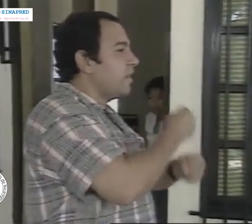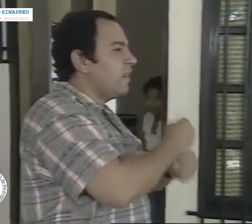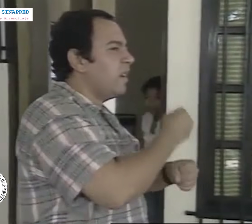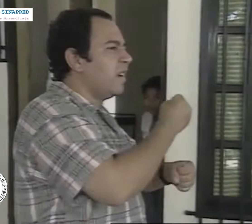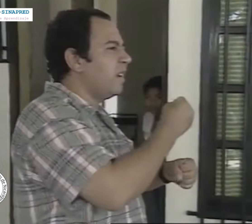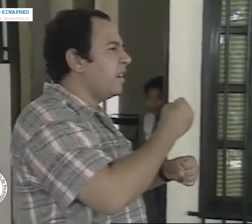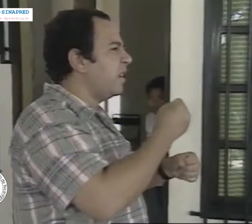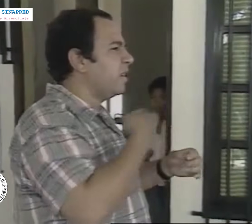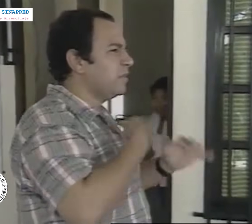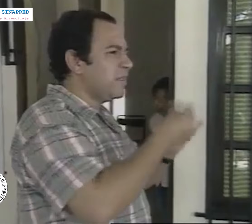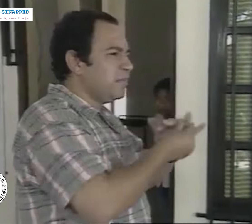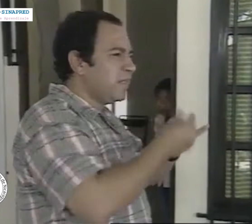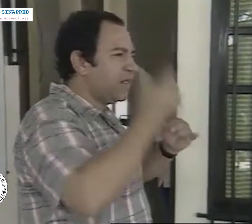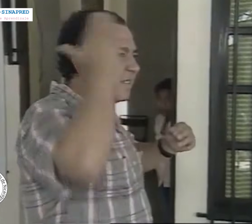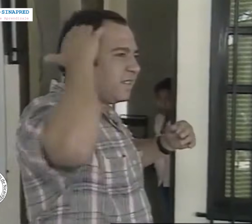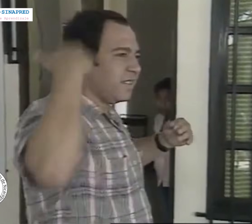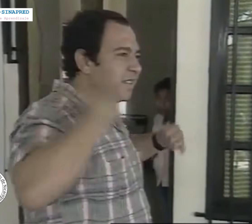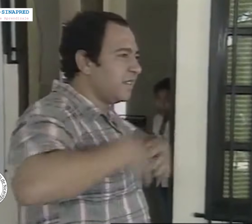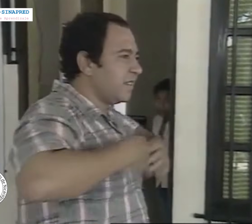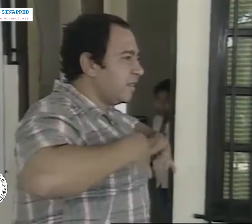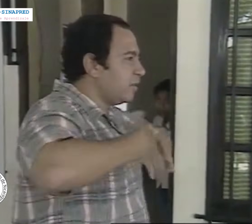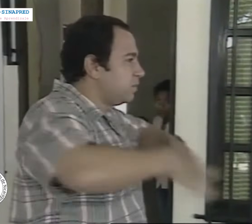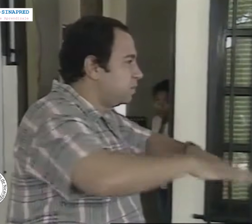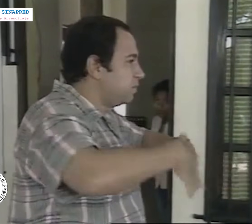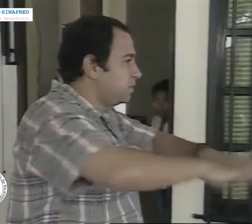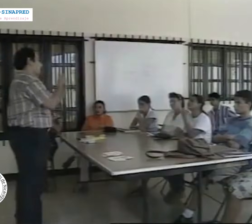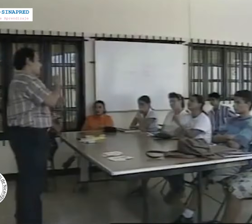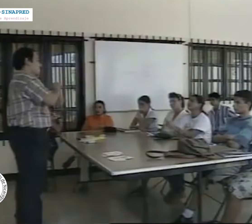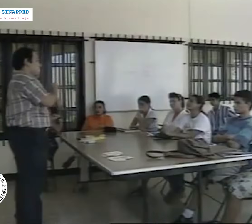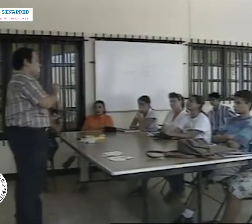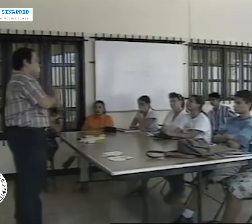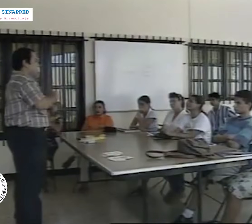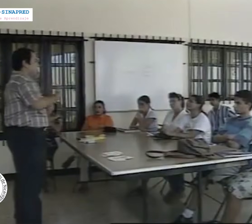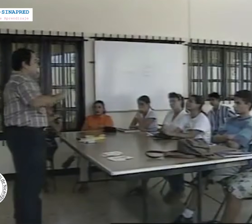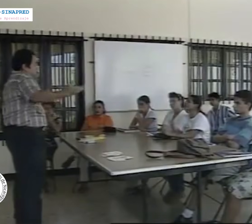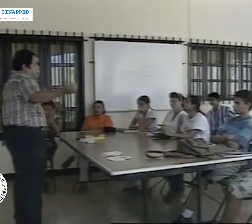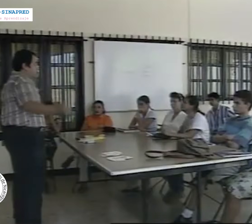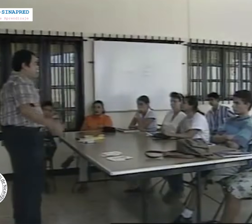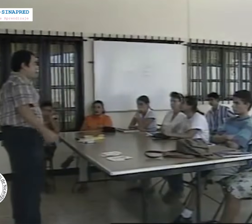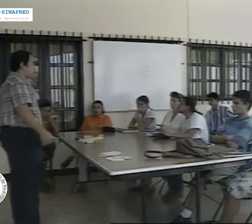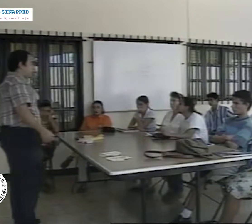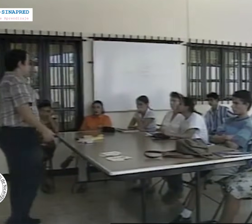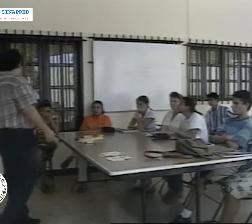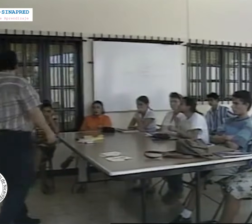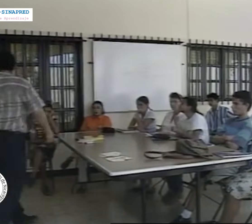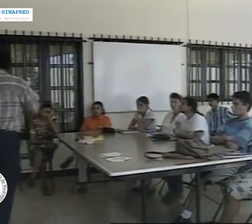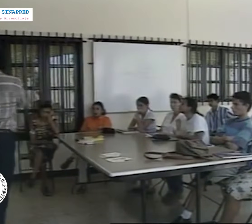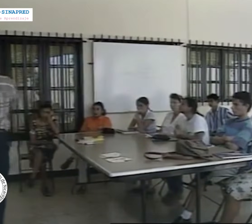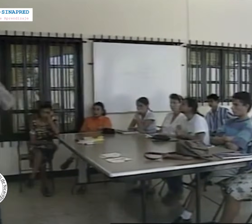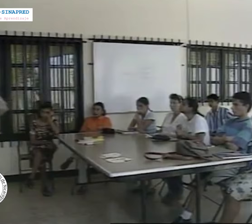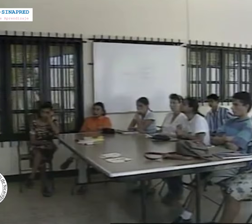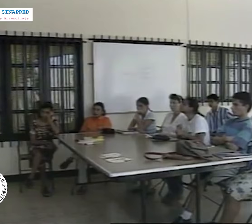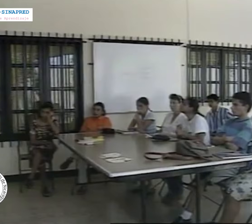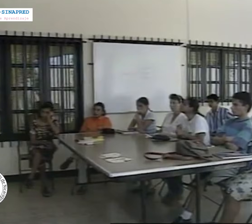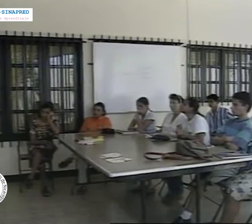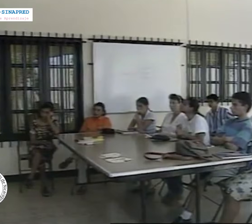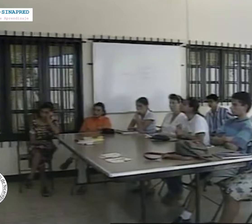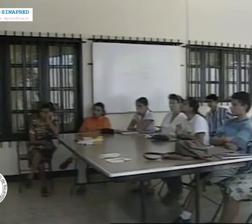a las personas sordas utilizando un audífono o tratando de comunicarse de manera oral o